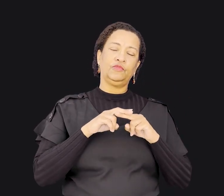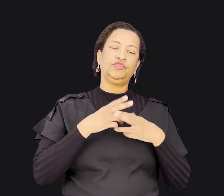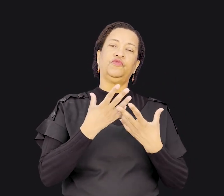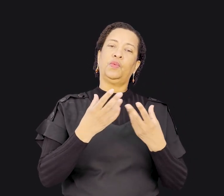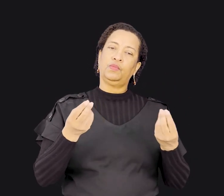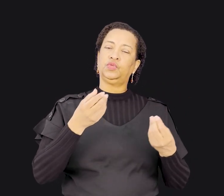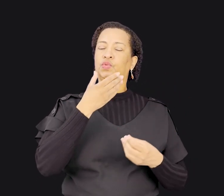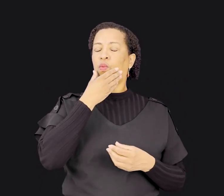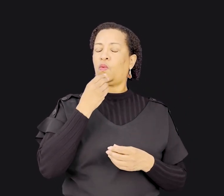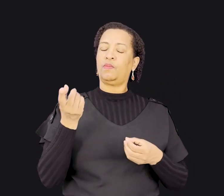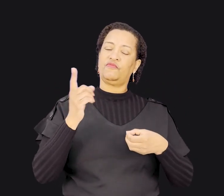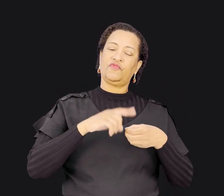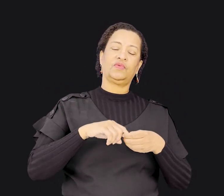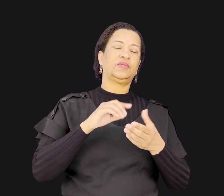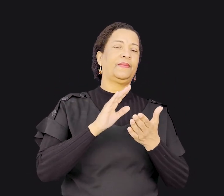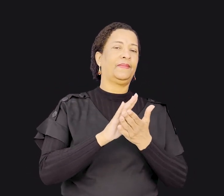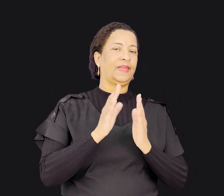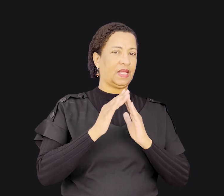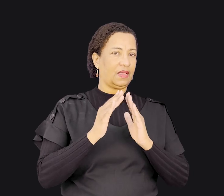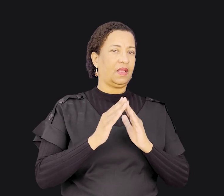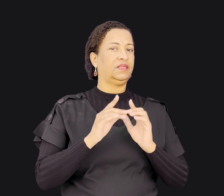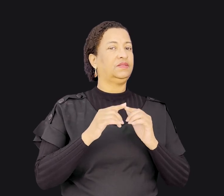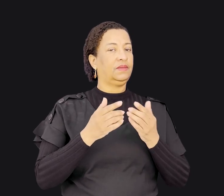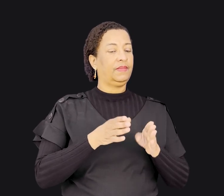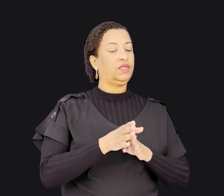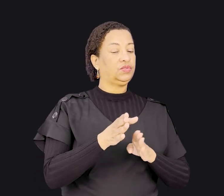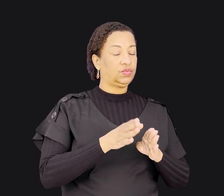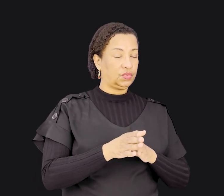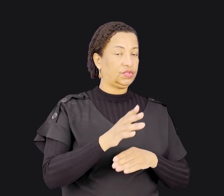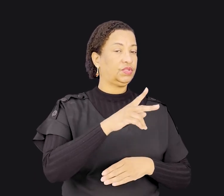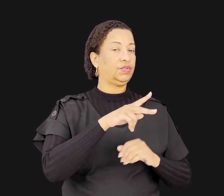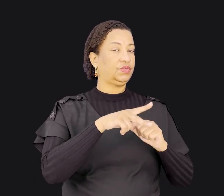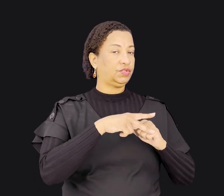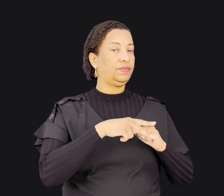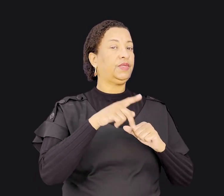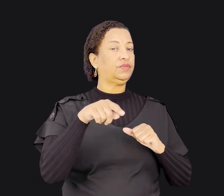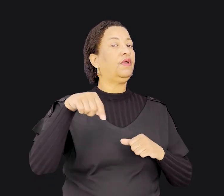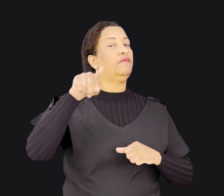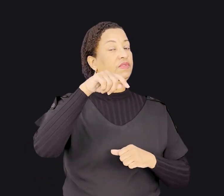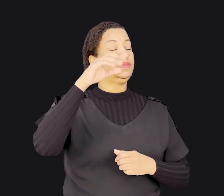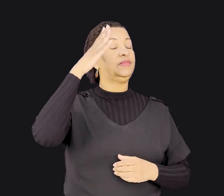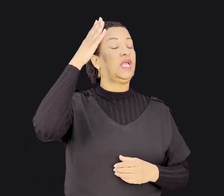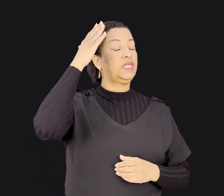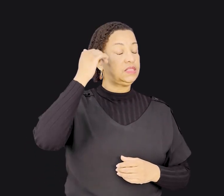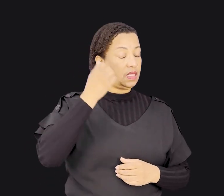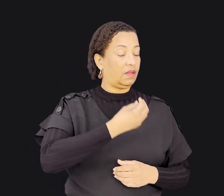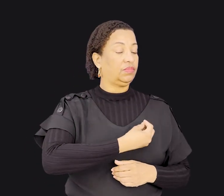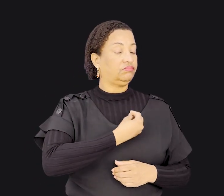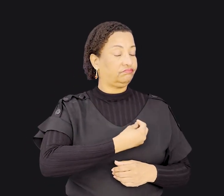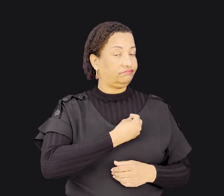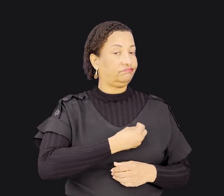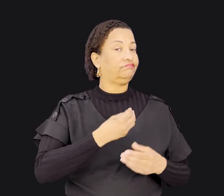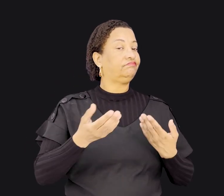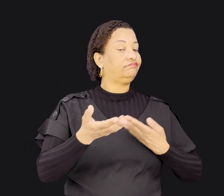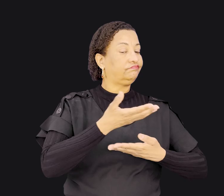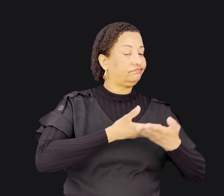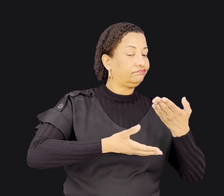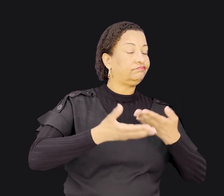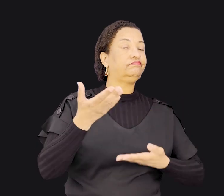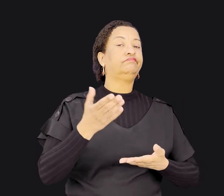para casa. Mas o conselho de Pedro é, sejam sábios. Sejam sábios no convívio. Isso implica em